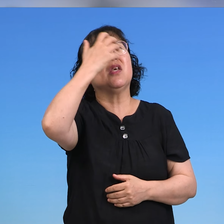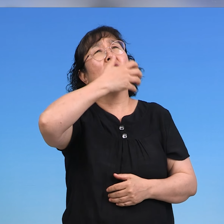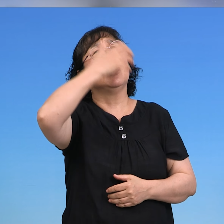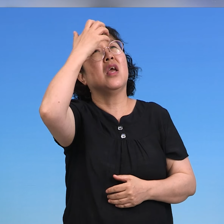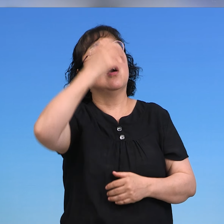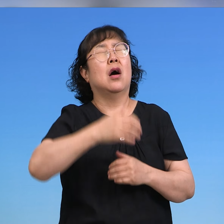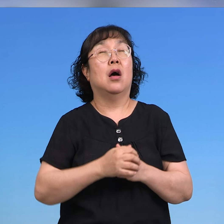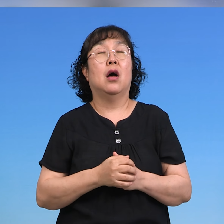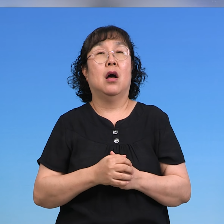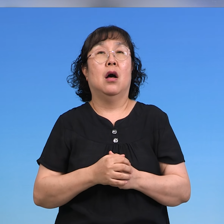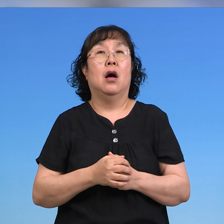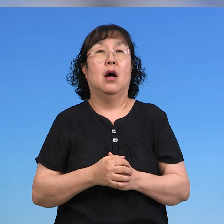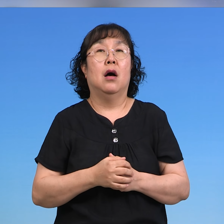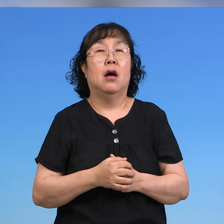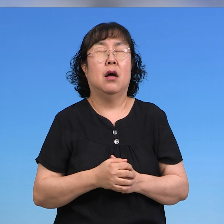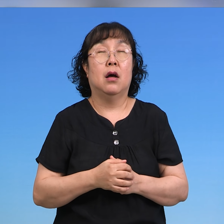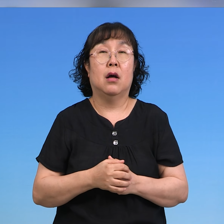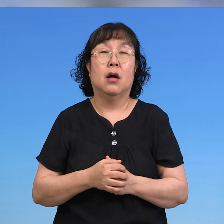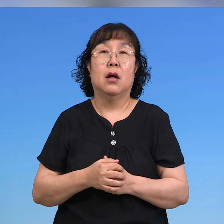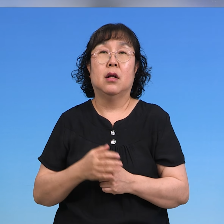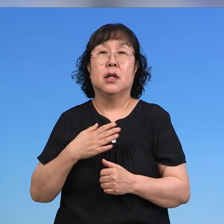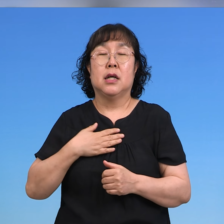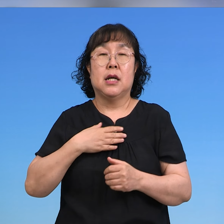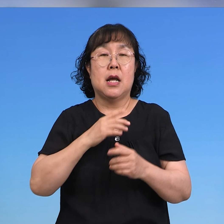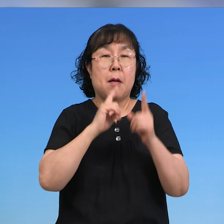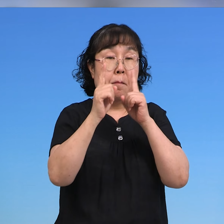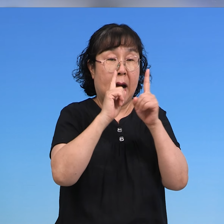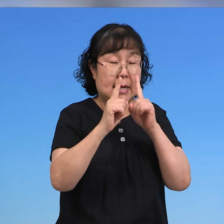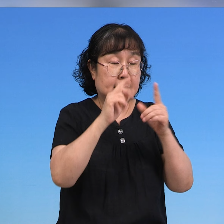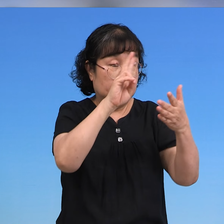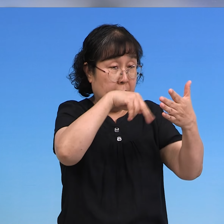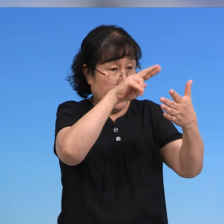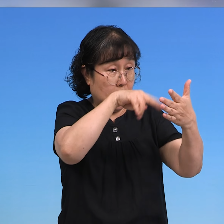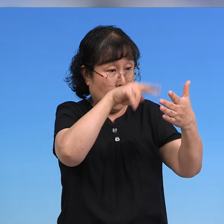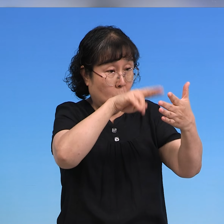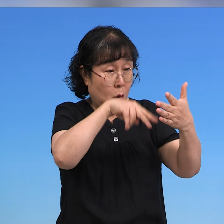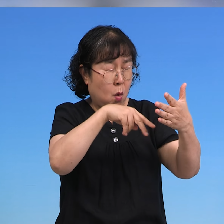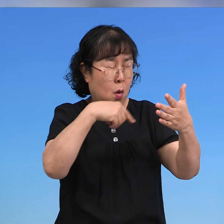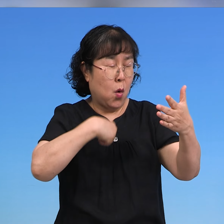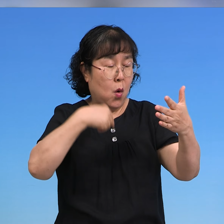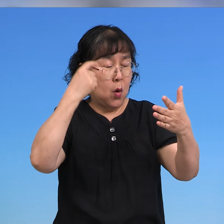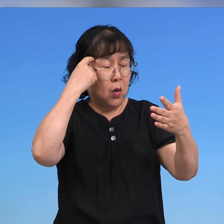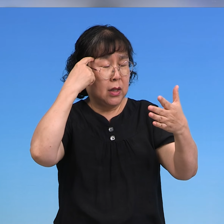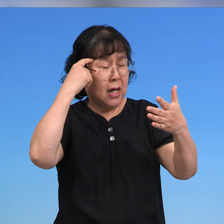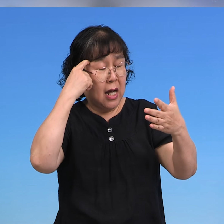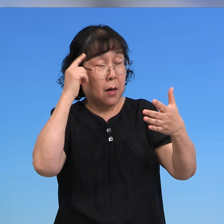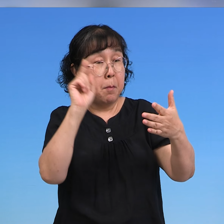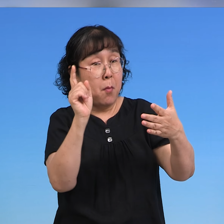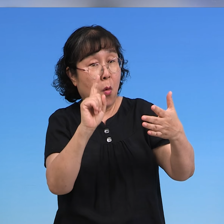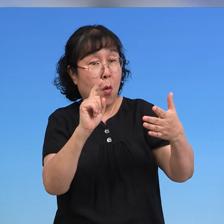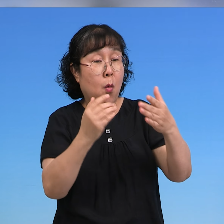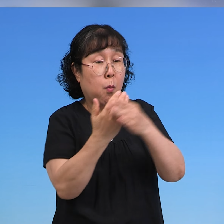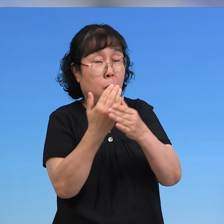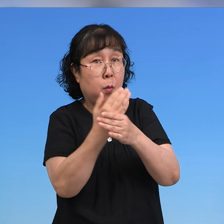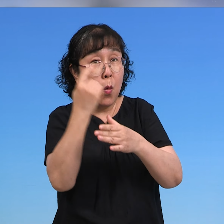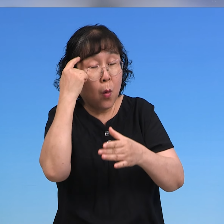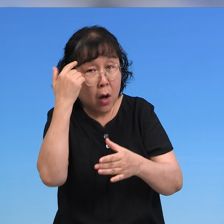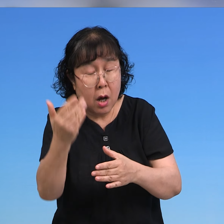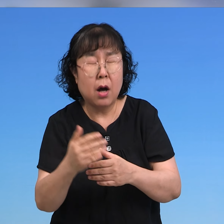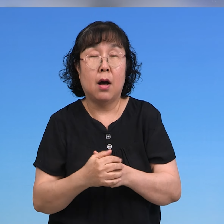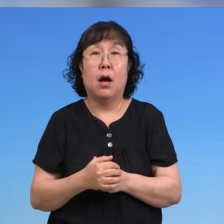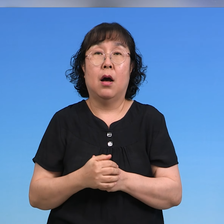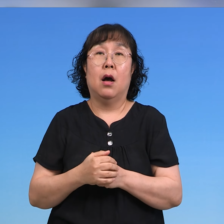읽으면서 어떤 상상이 되세요? 지금 막 적군을 향해 달리고 막 담을 뛰어넘는 그 말씀을